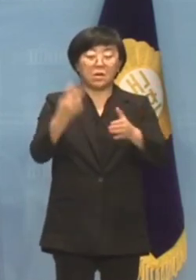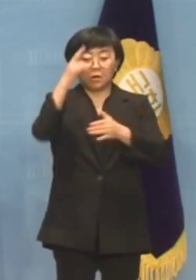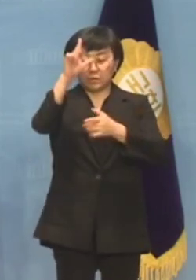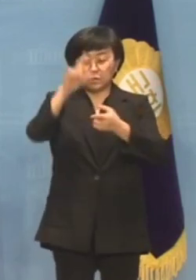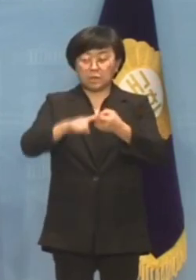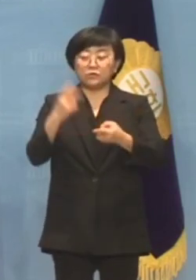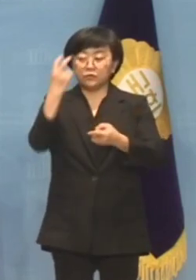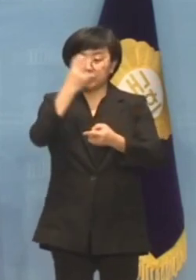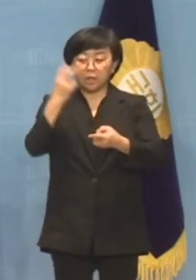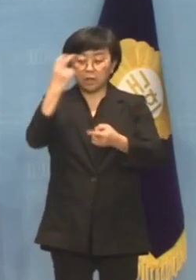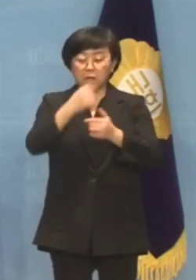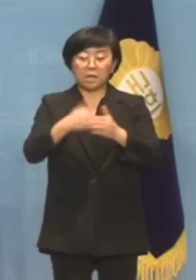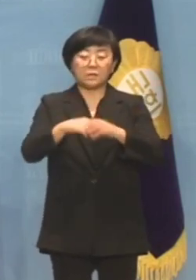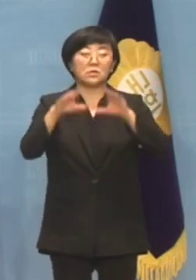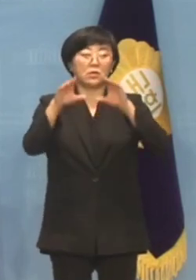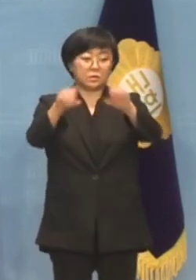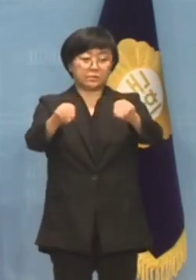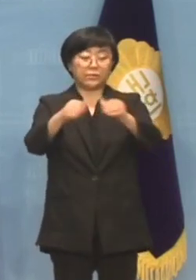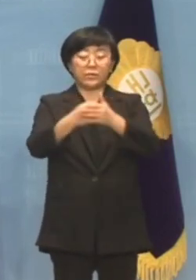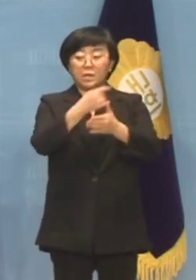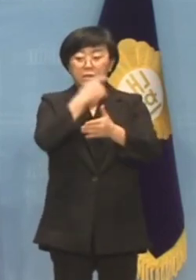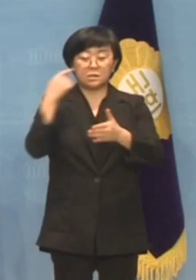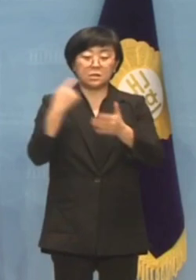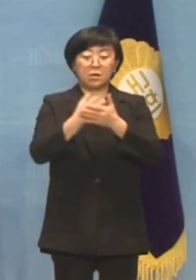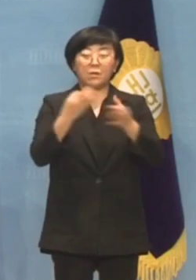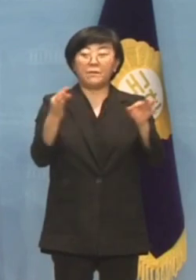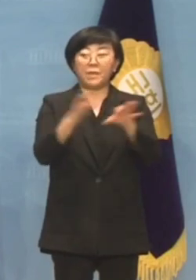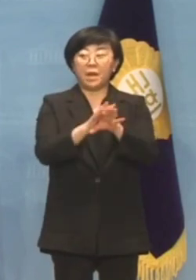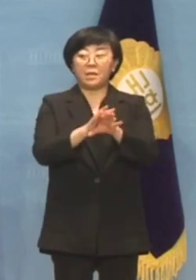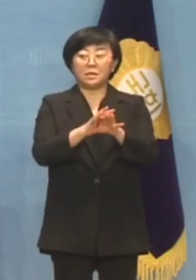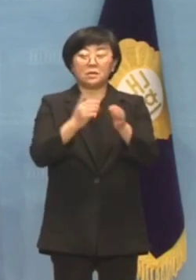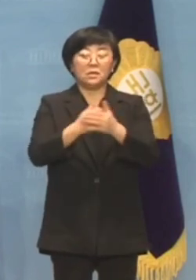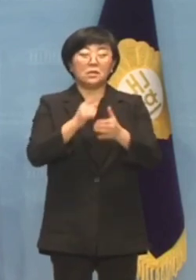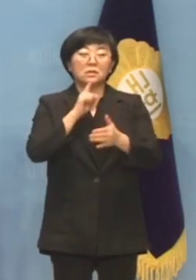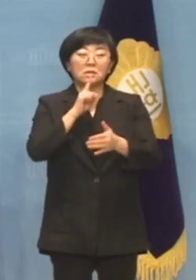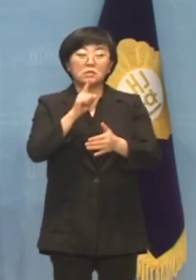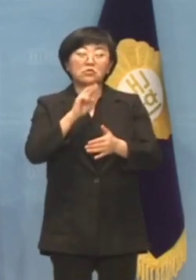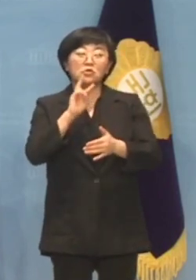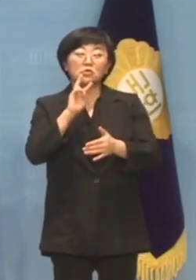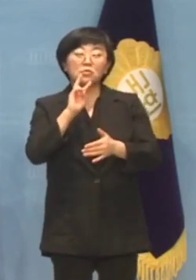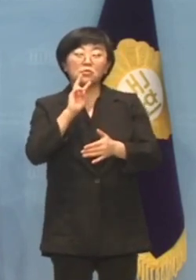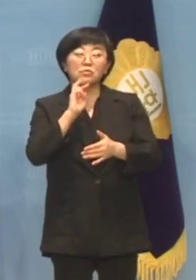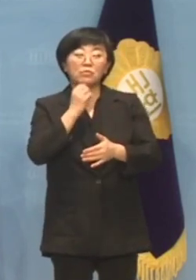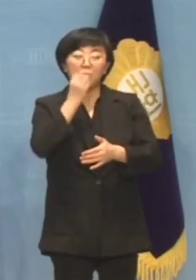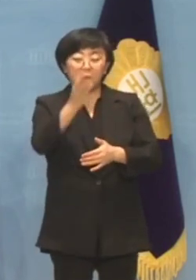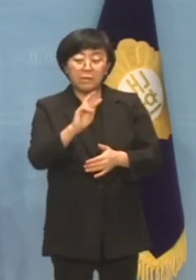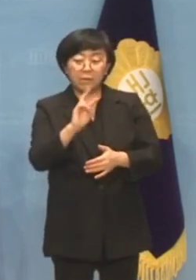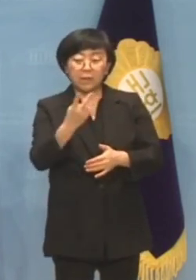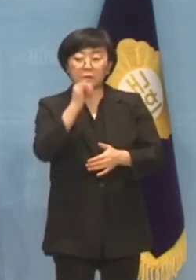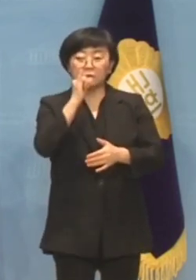검찰의 수사가 정지되어 증거가 인멸되고 진술이 조작될 우려가 있으며